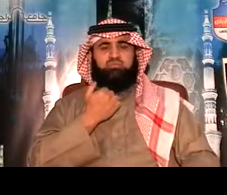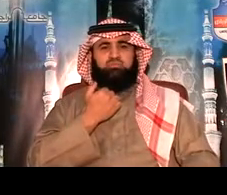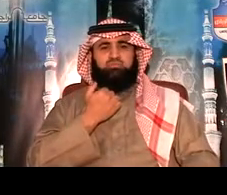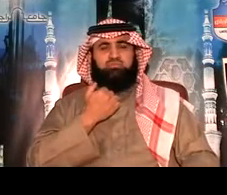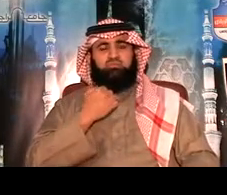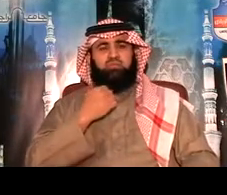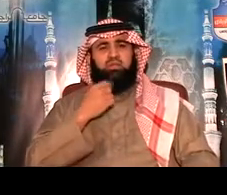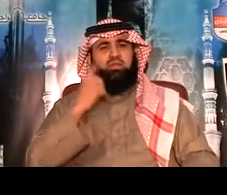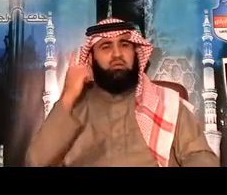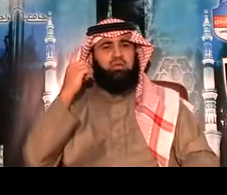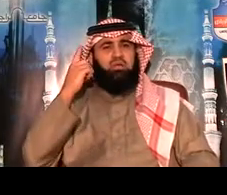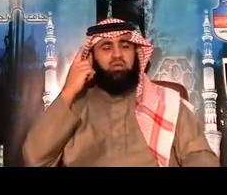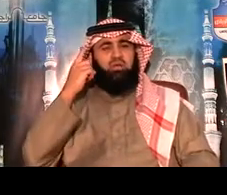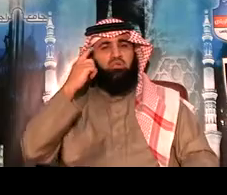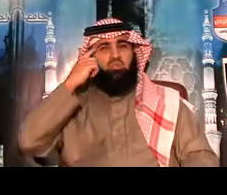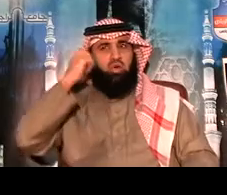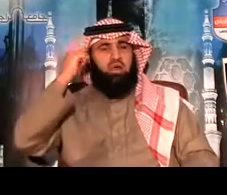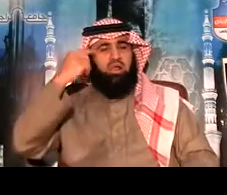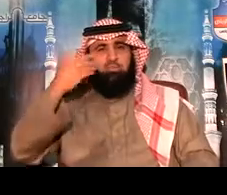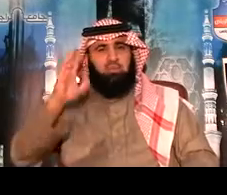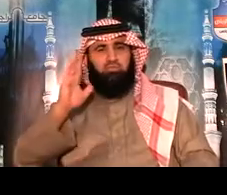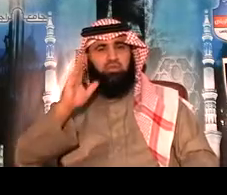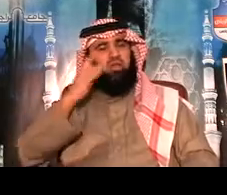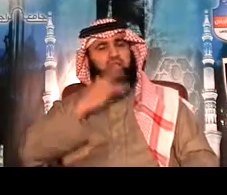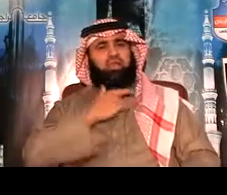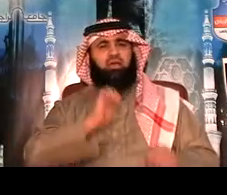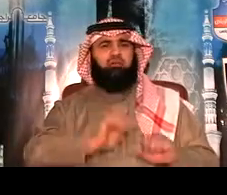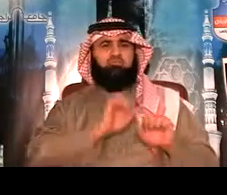تعالى وراء ذلك شيء. لقد وجه